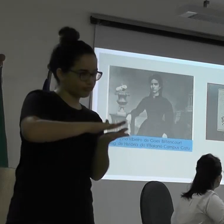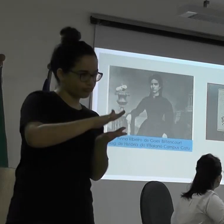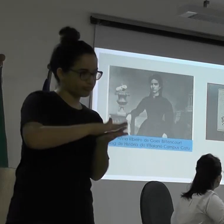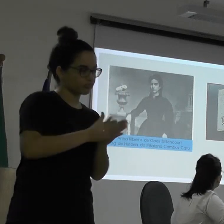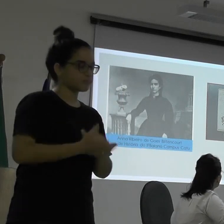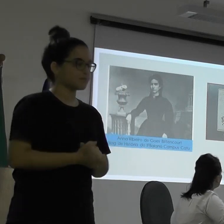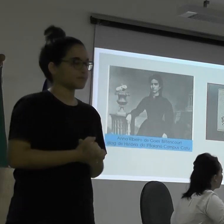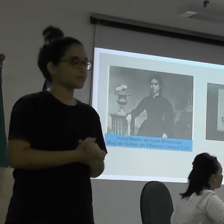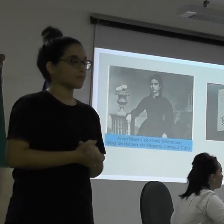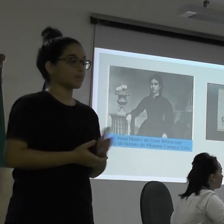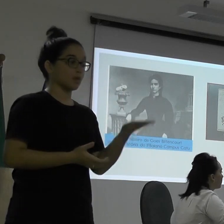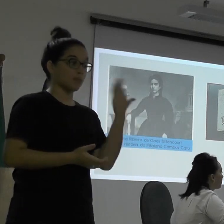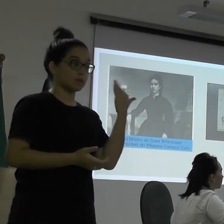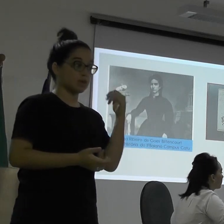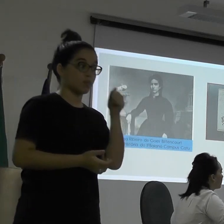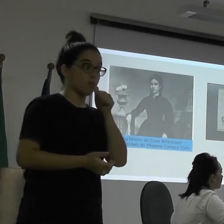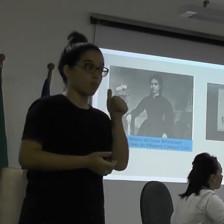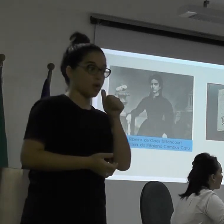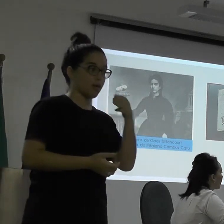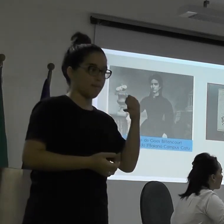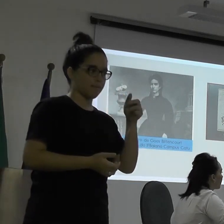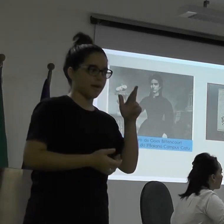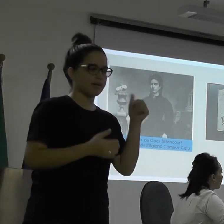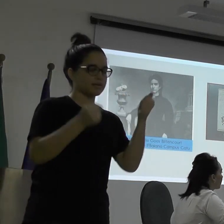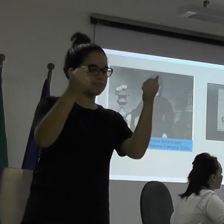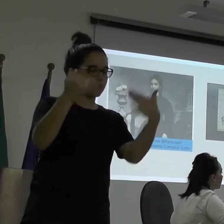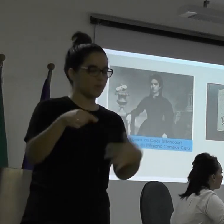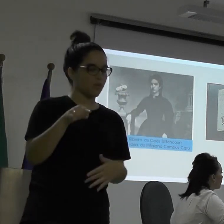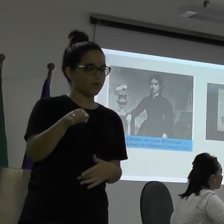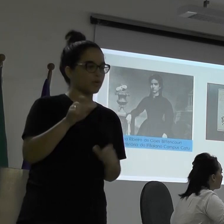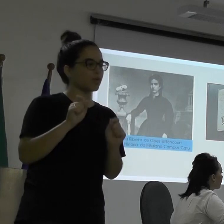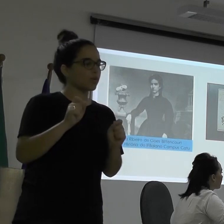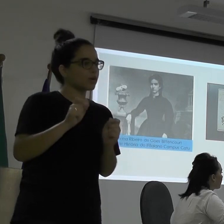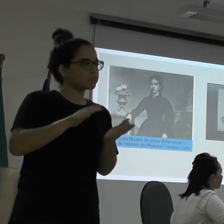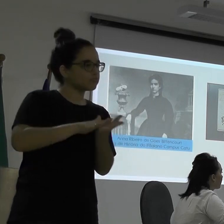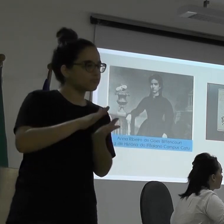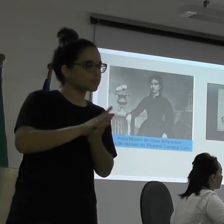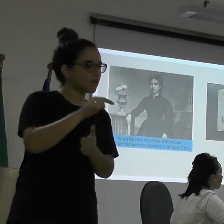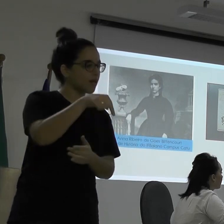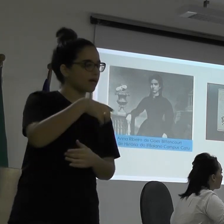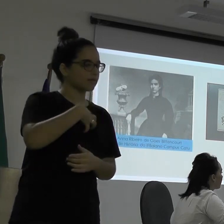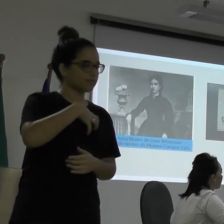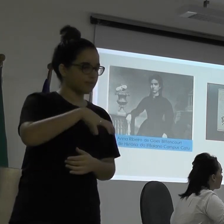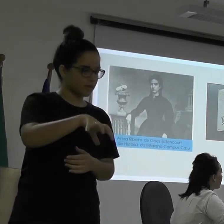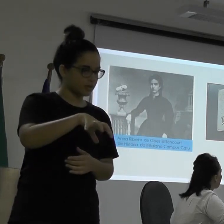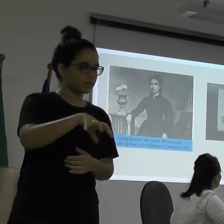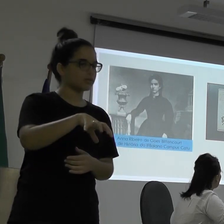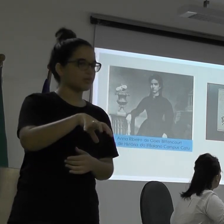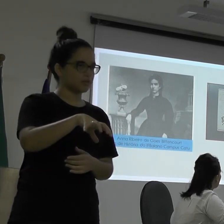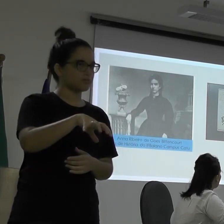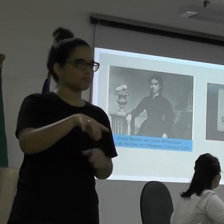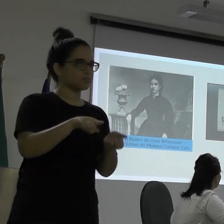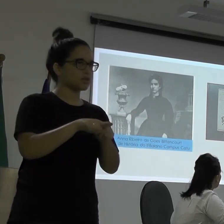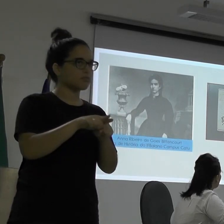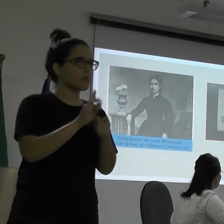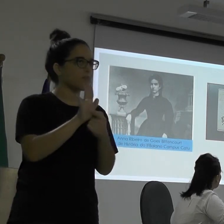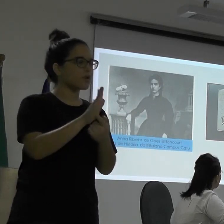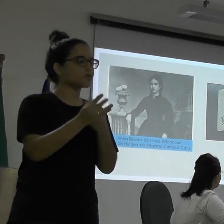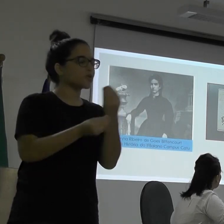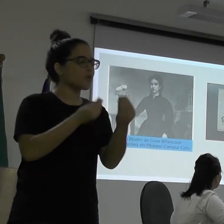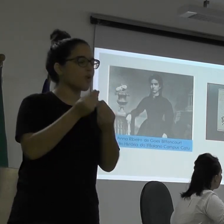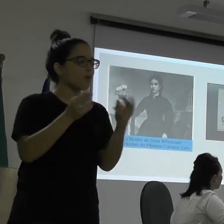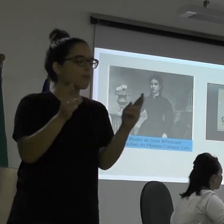Inês de Moraes Marreco, o romance foi ambientado no recôncavo baiano e descreve costumes e relações sociais da